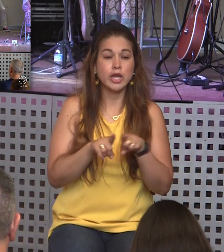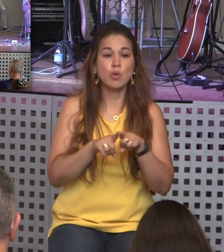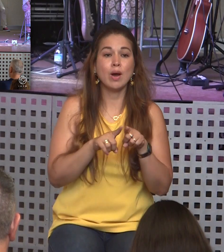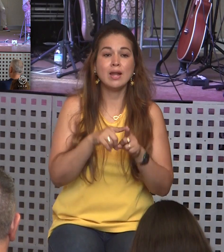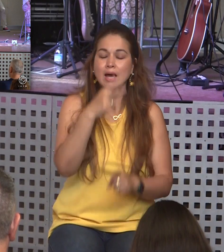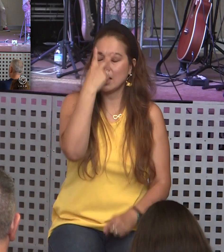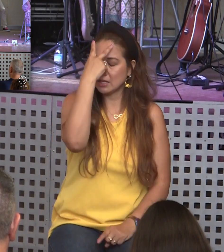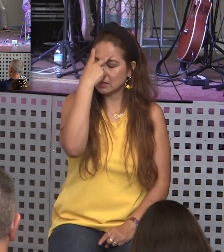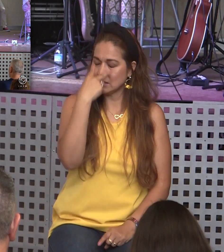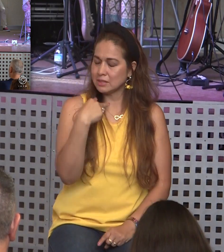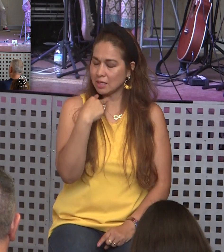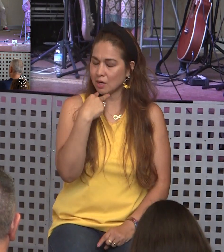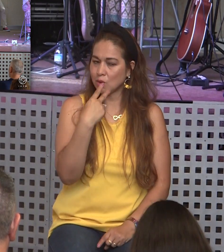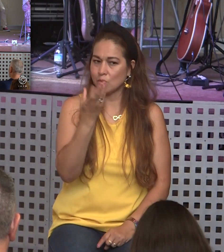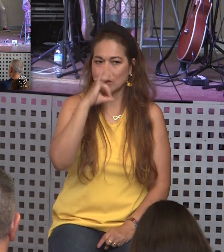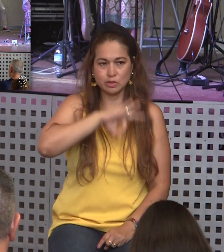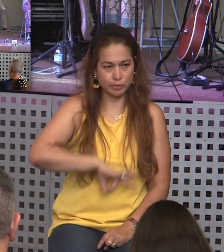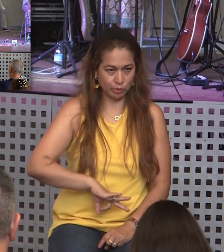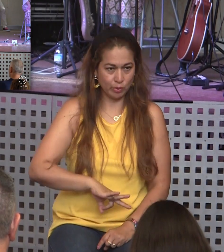Una condición,